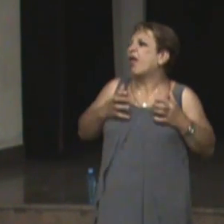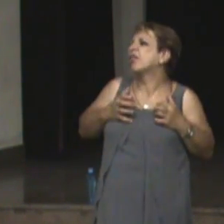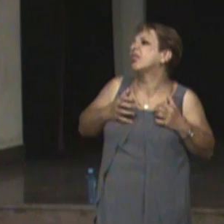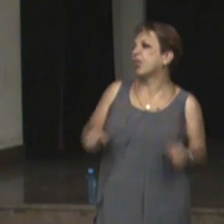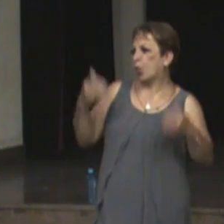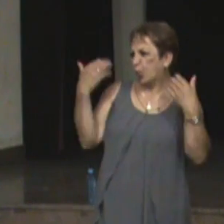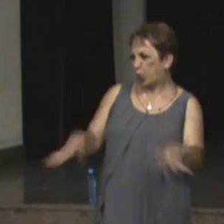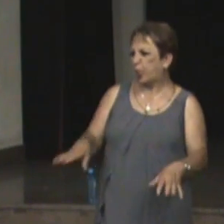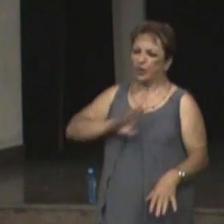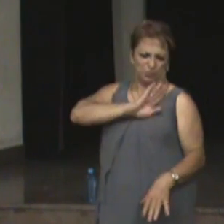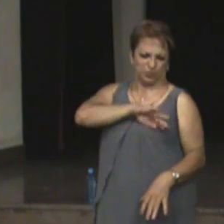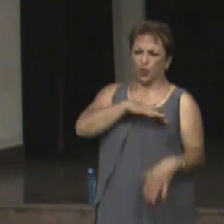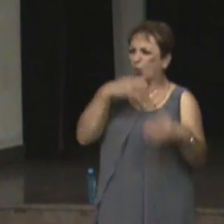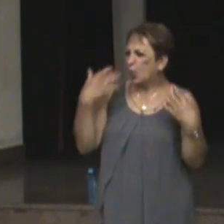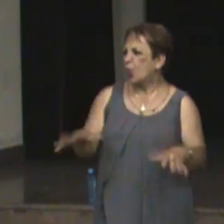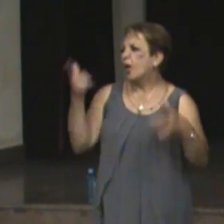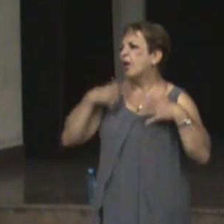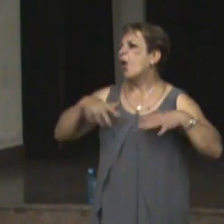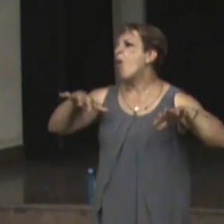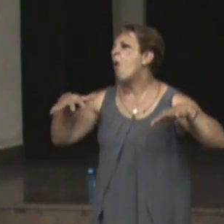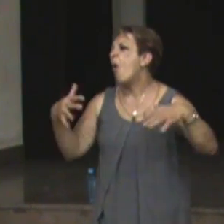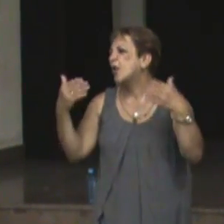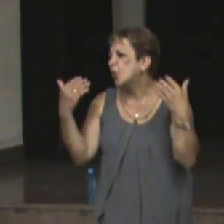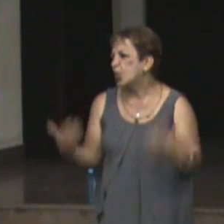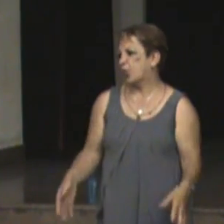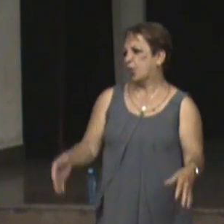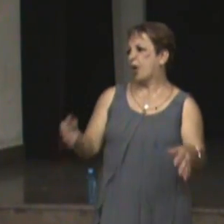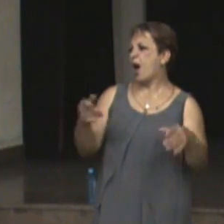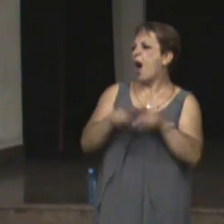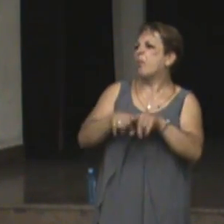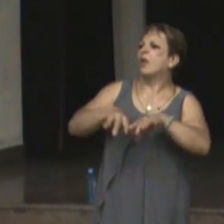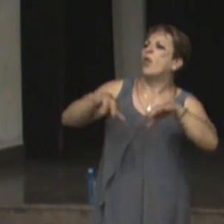հիասթափված, տխրած, հոգնած իրականությունից